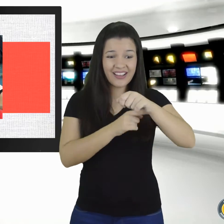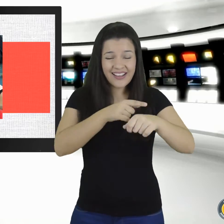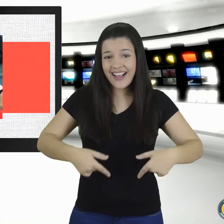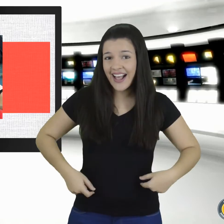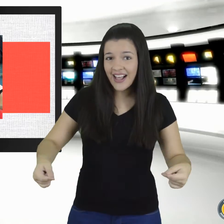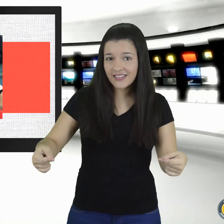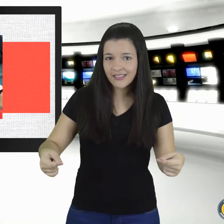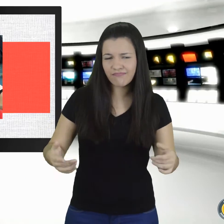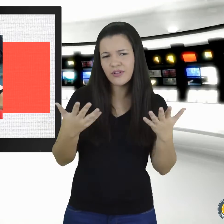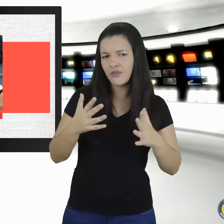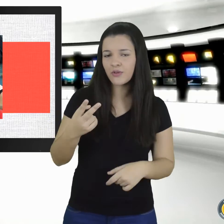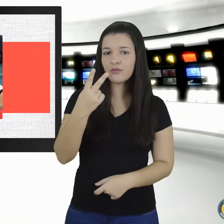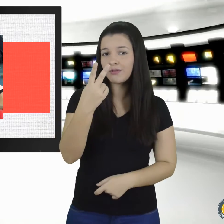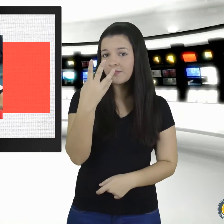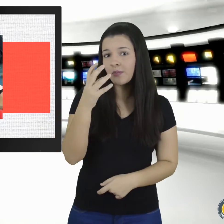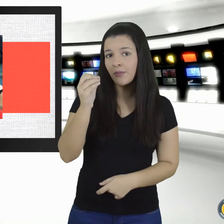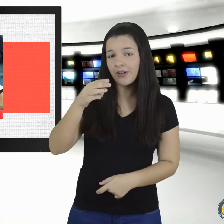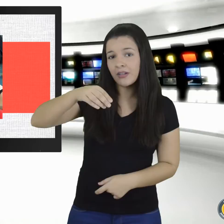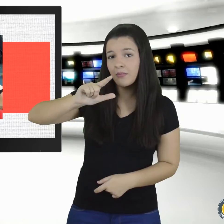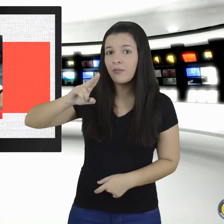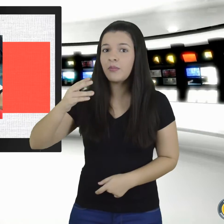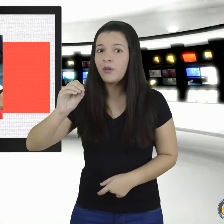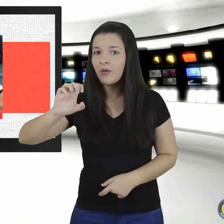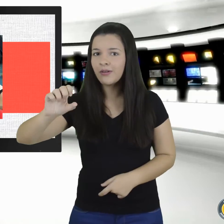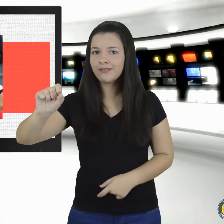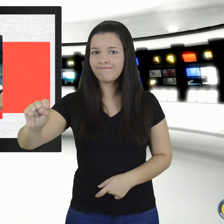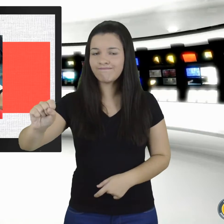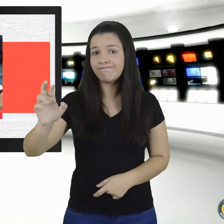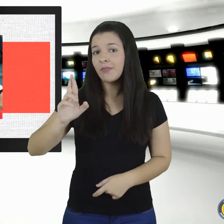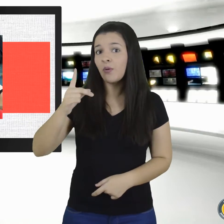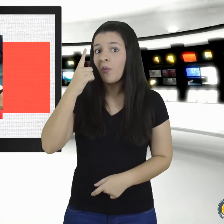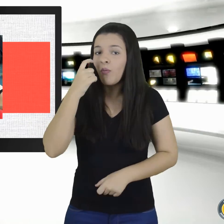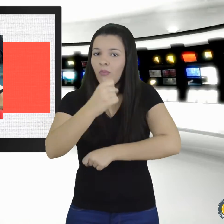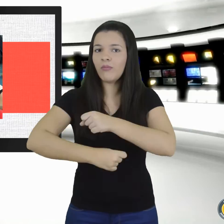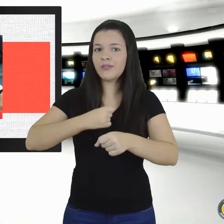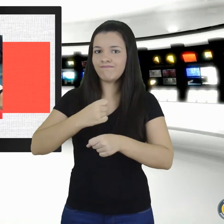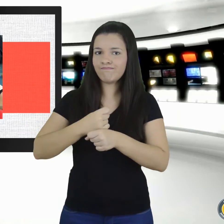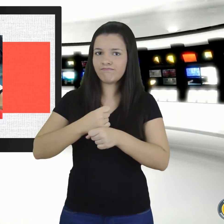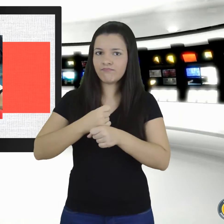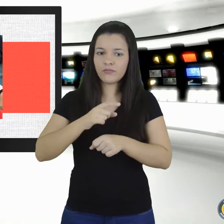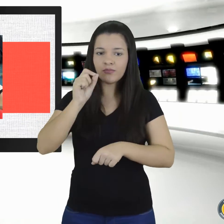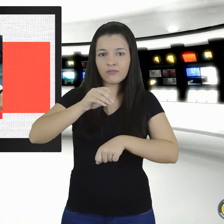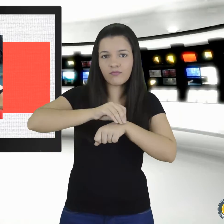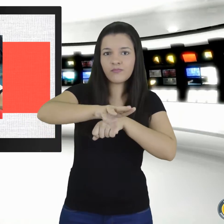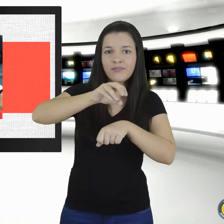de aproximadamente 240 milhões de reais por ano para manter as suas